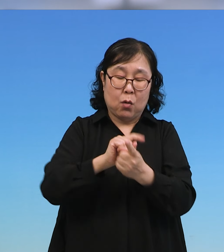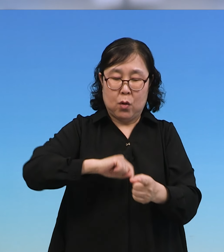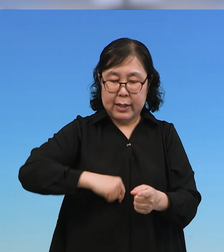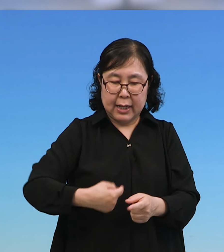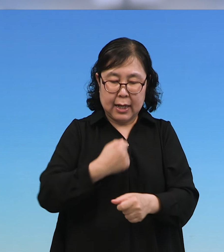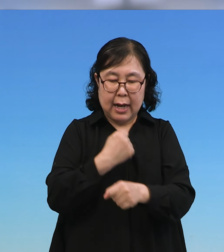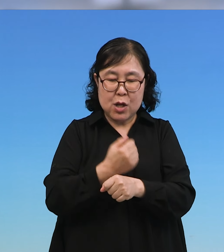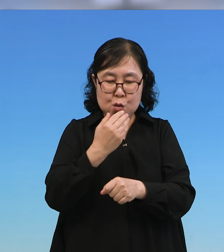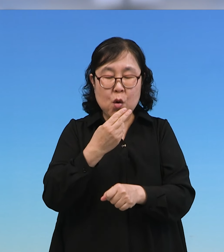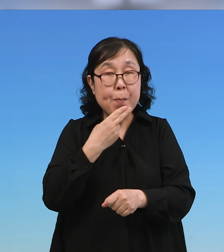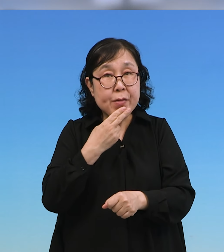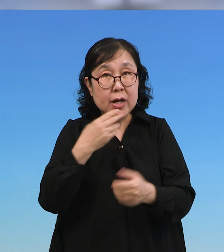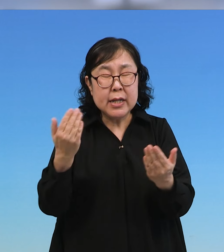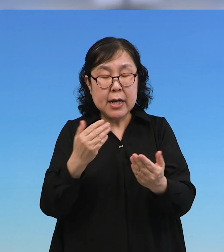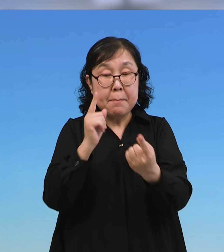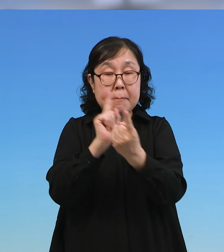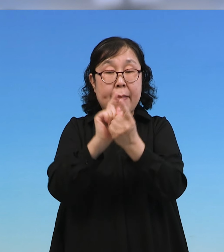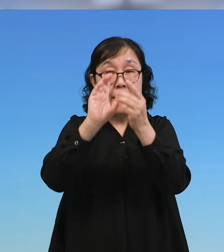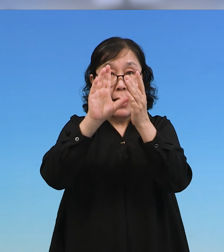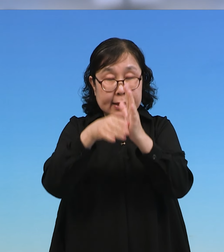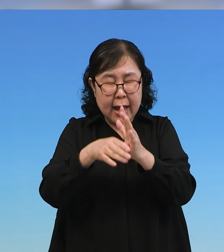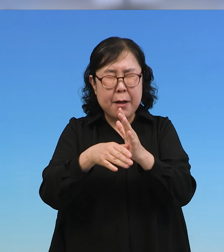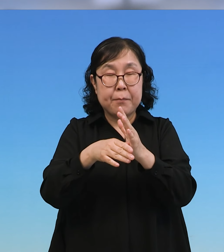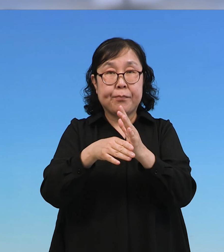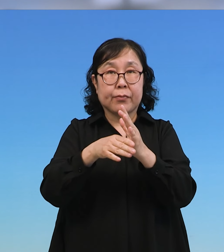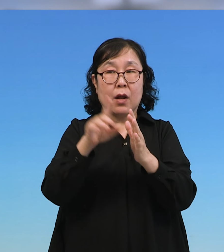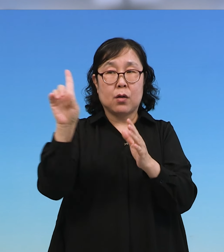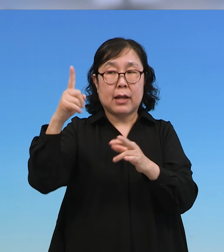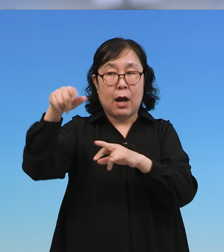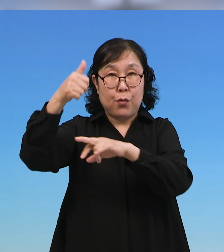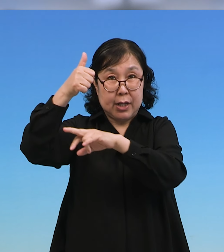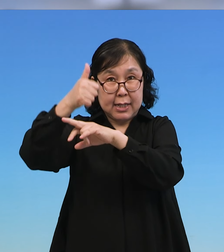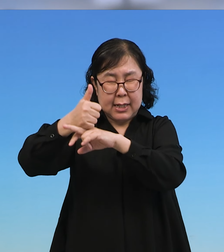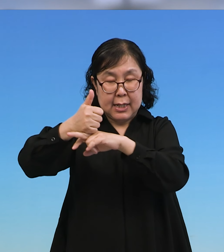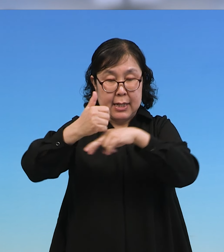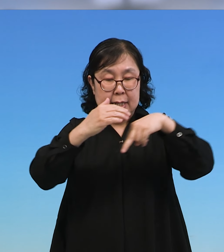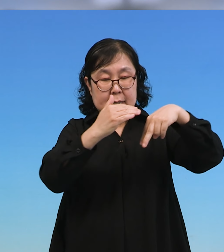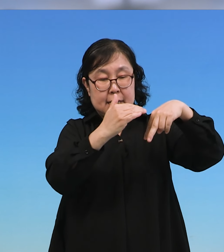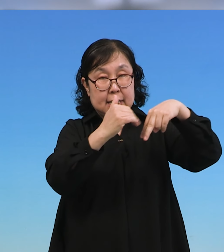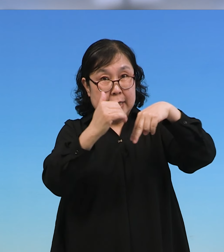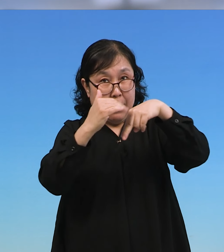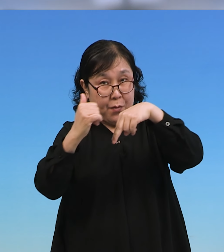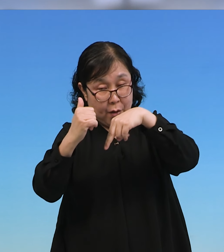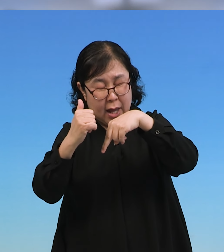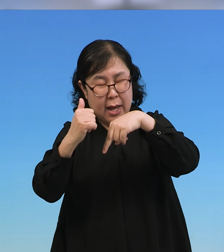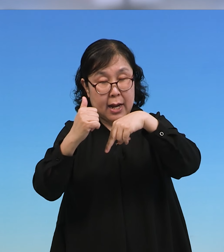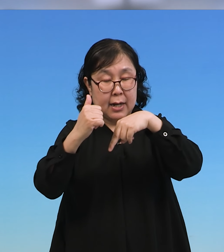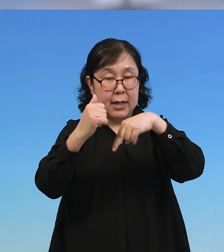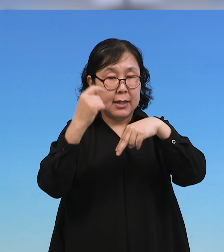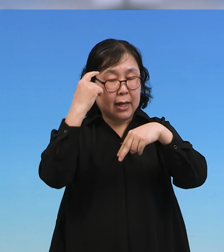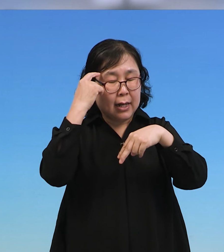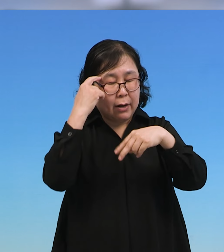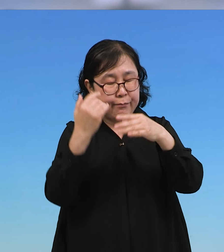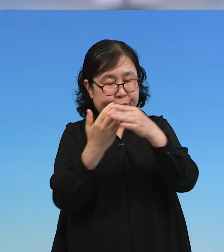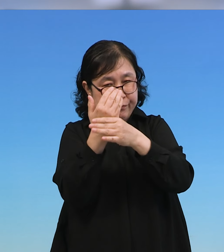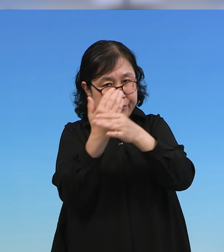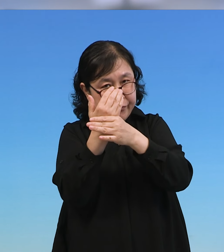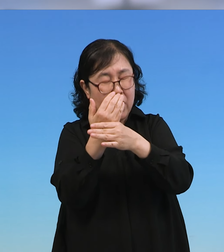때, 그때 다윗이 사무엘을 떠올렸던 것처럼, 다윗이 라마나옅 공동체로 가게 됐던